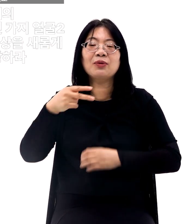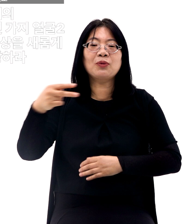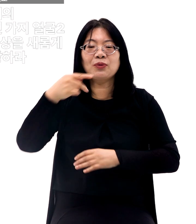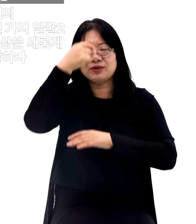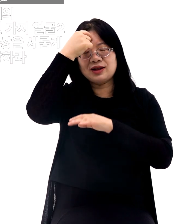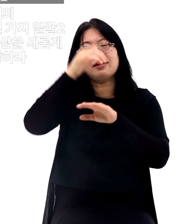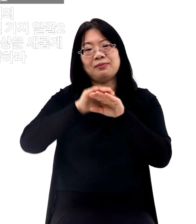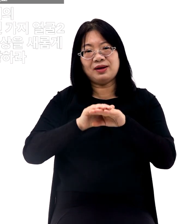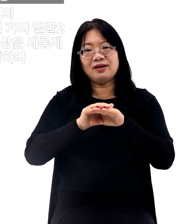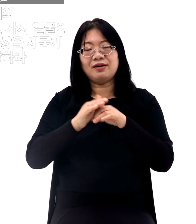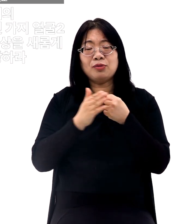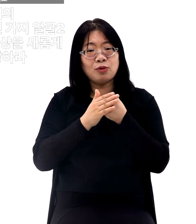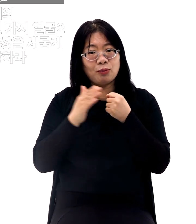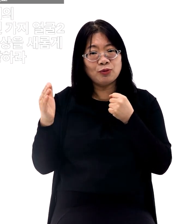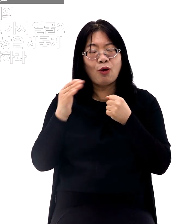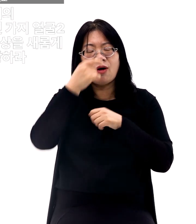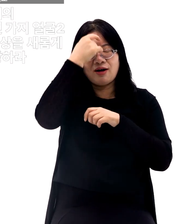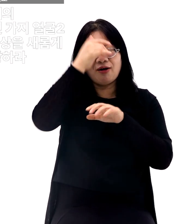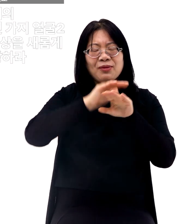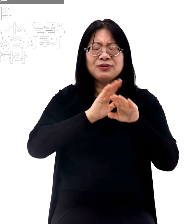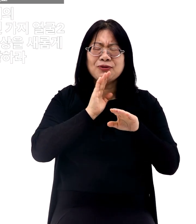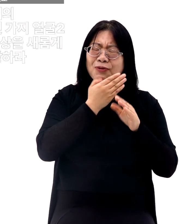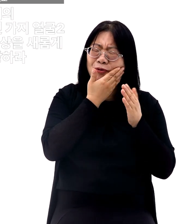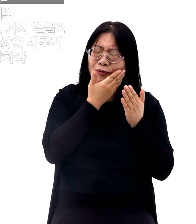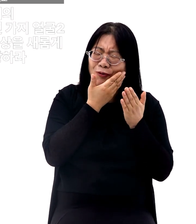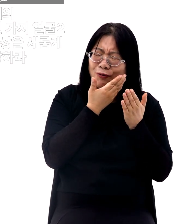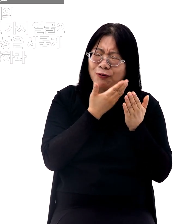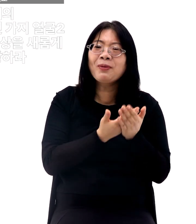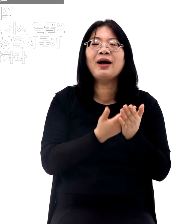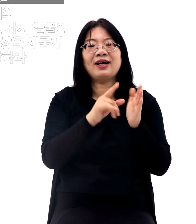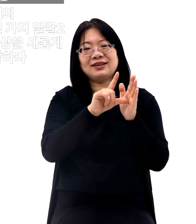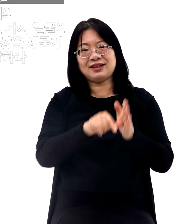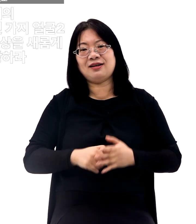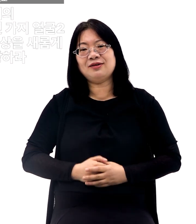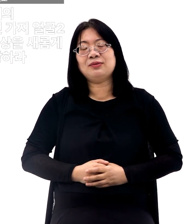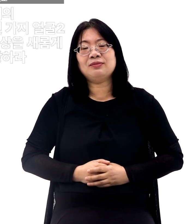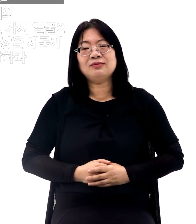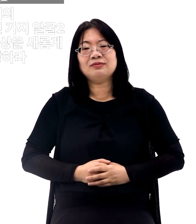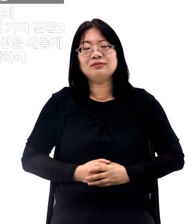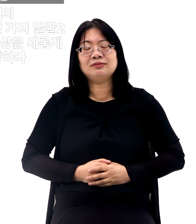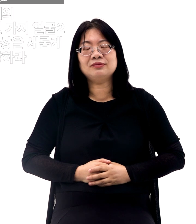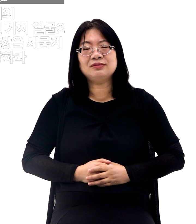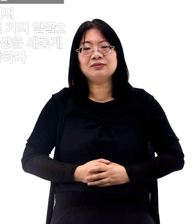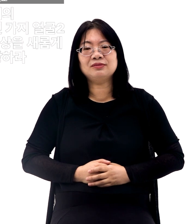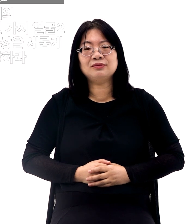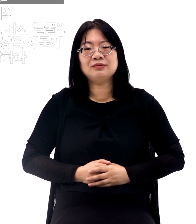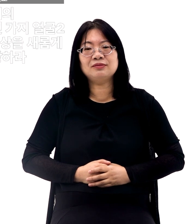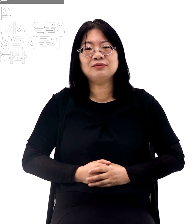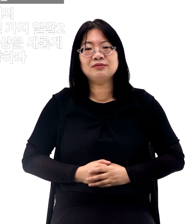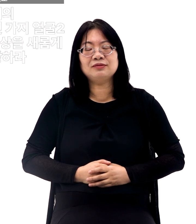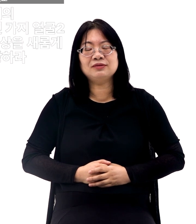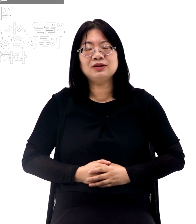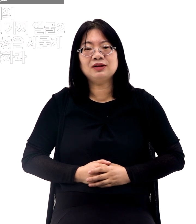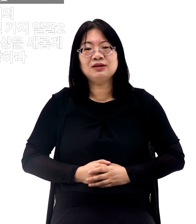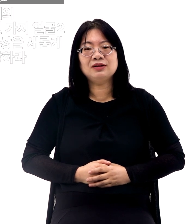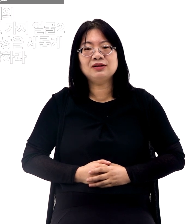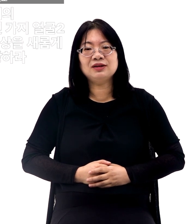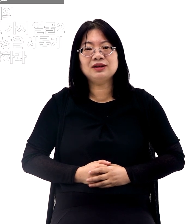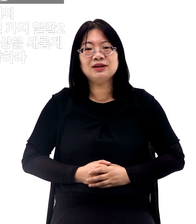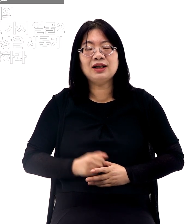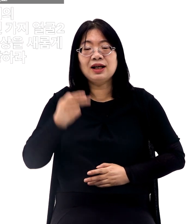예배는 어마어마하게 소중한 순간입니다. 자, 그런데 제가 이